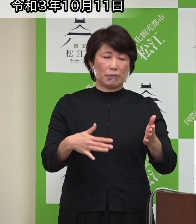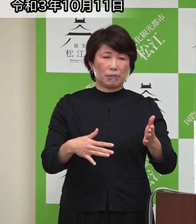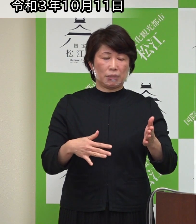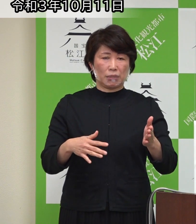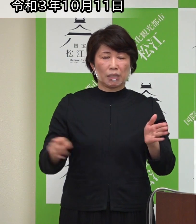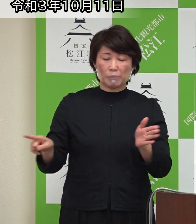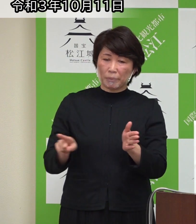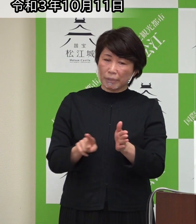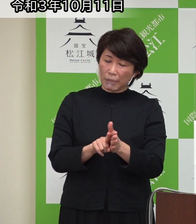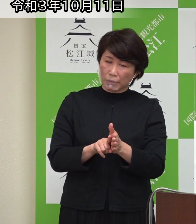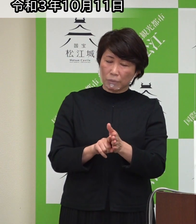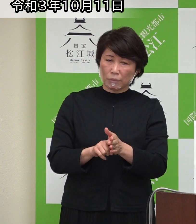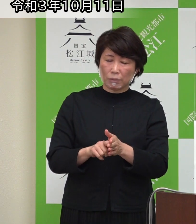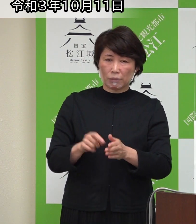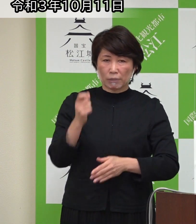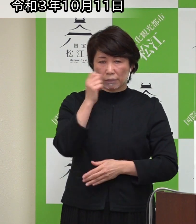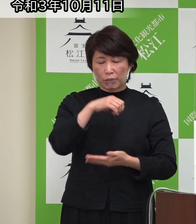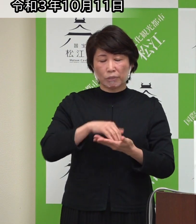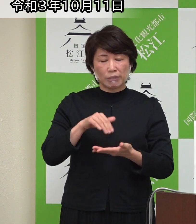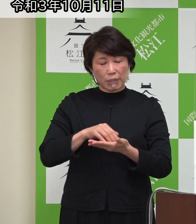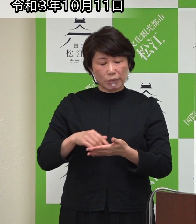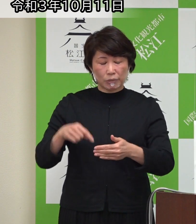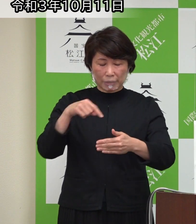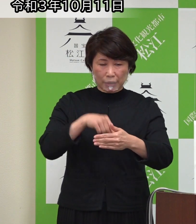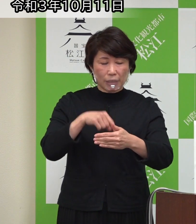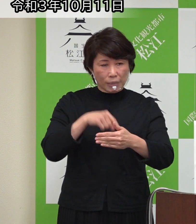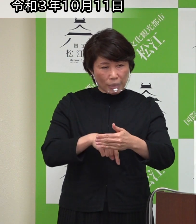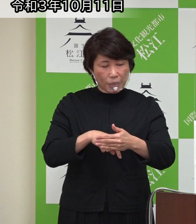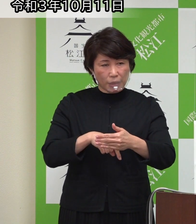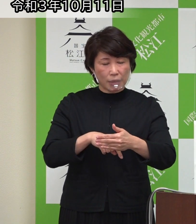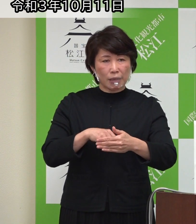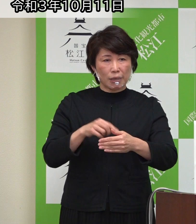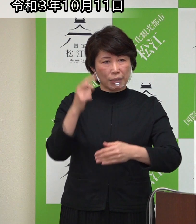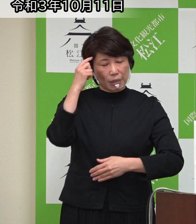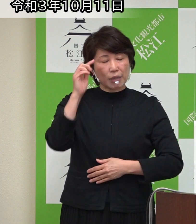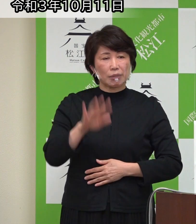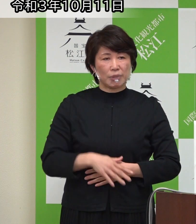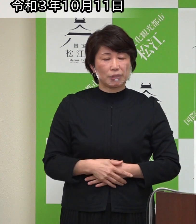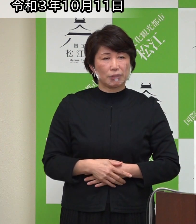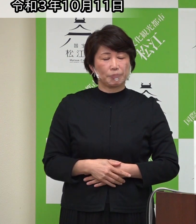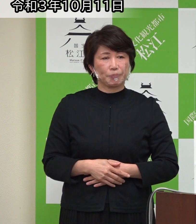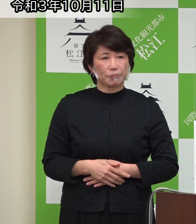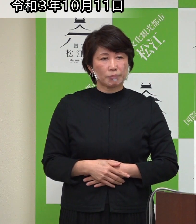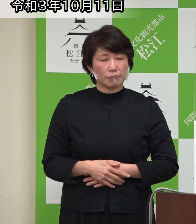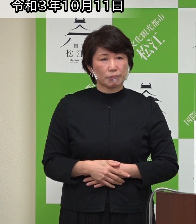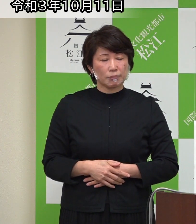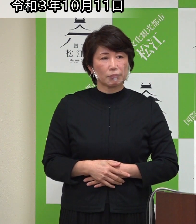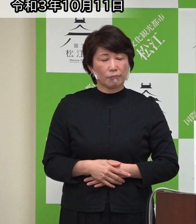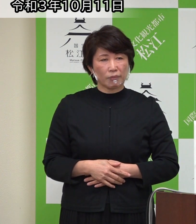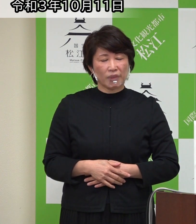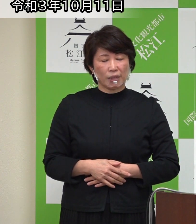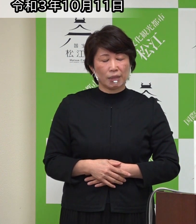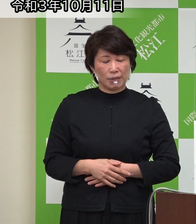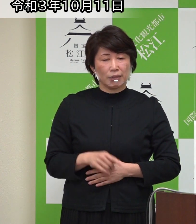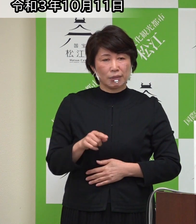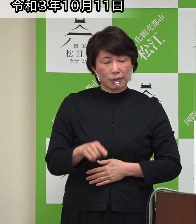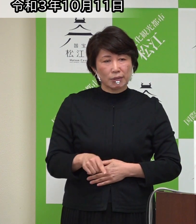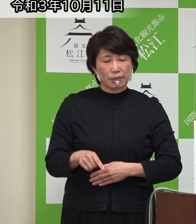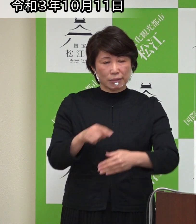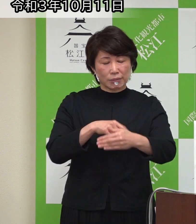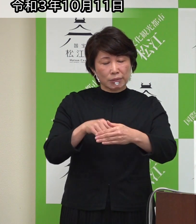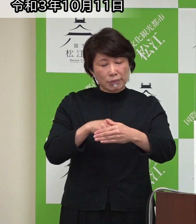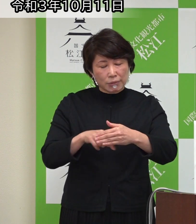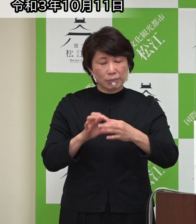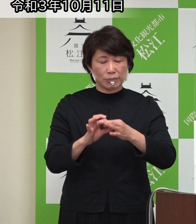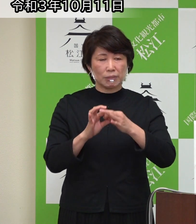で運用していくということで考えているところです。 当初予算でいうと何費で盛り込んで るんですか。では調べまして後で お伝えします。わかり